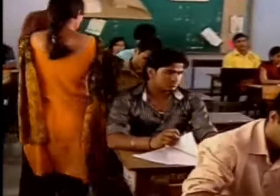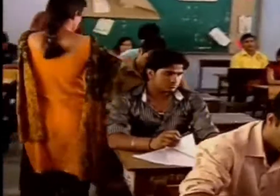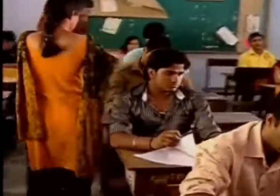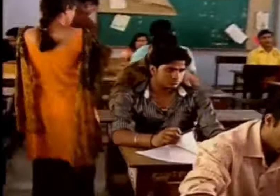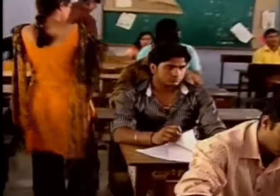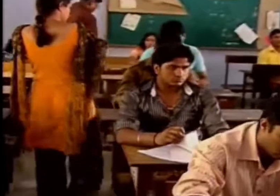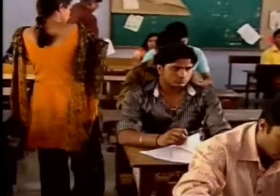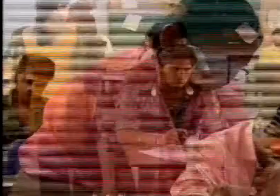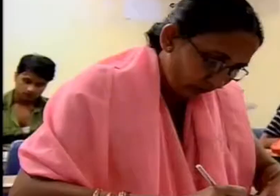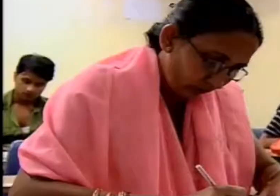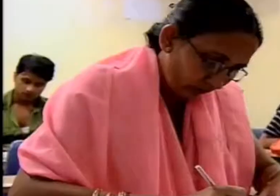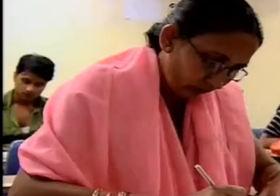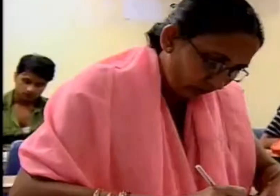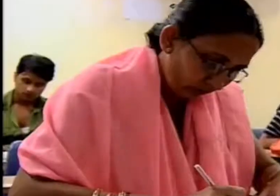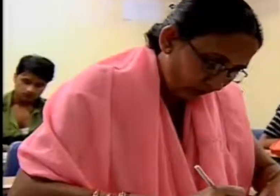बार ही क्यों मिलता